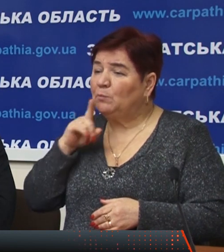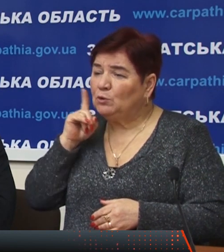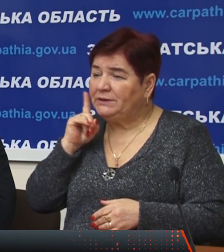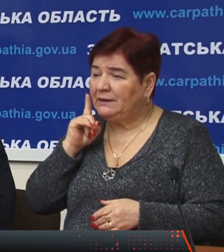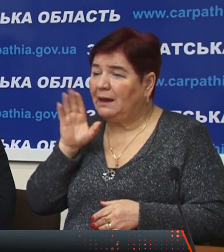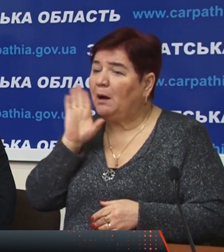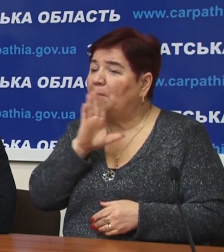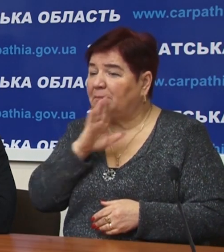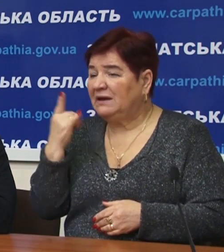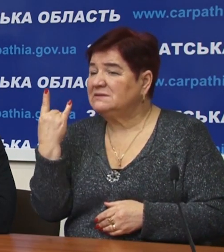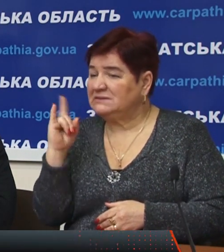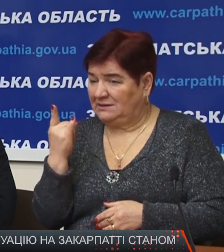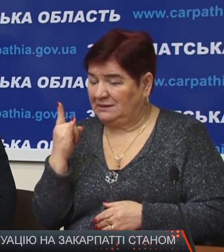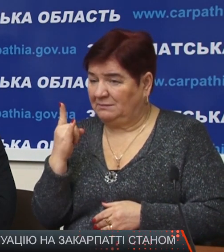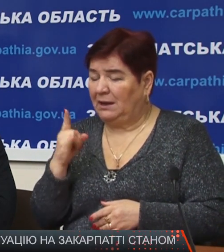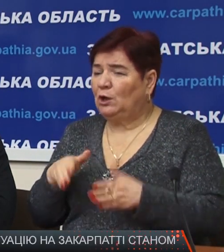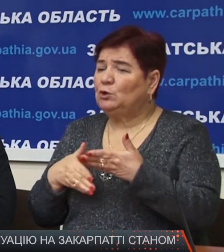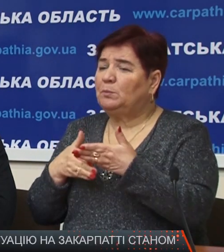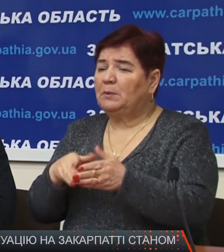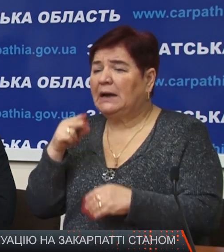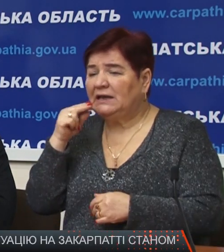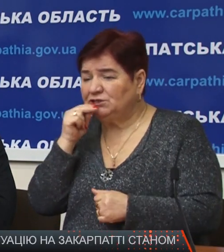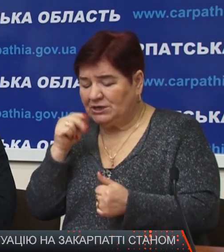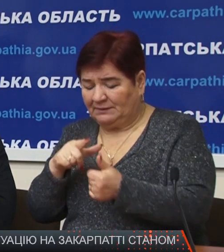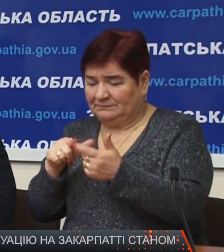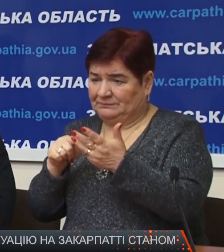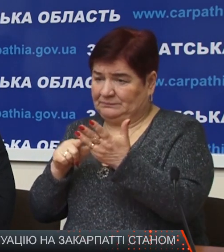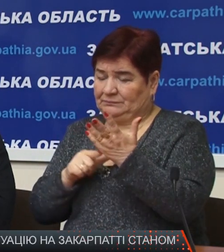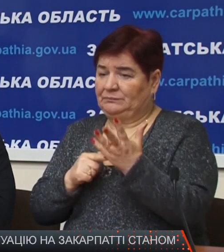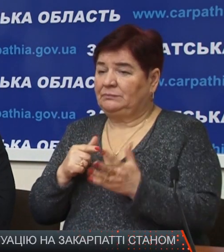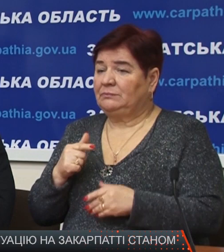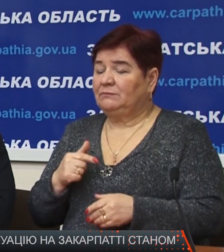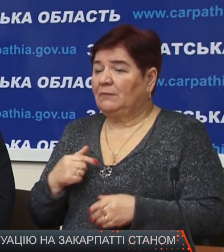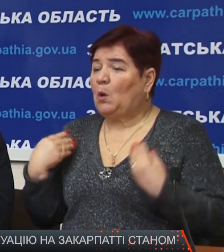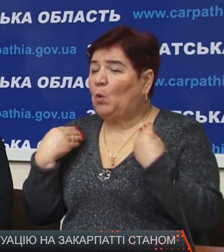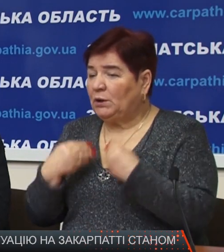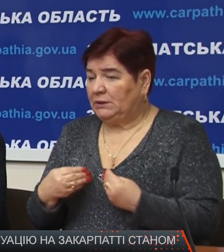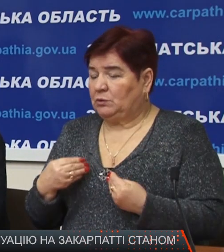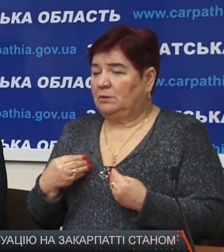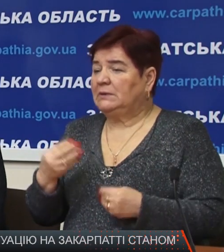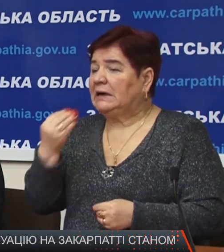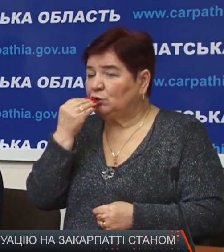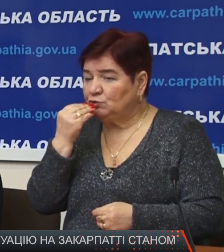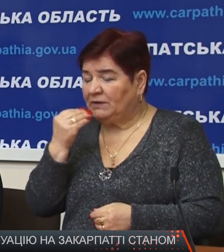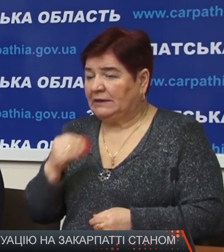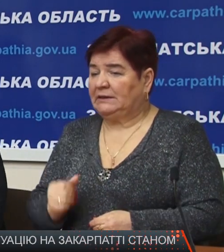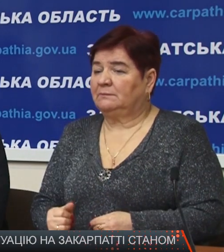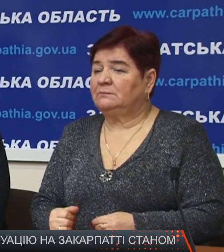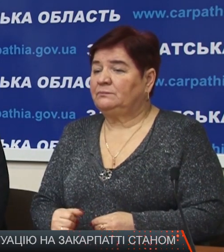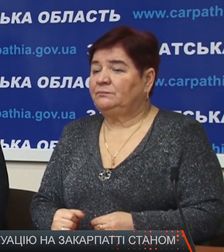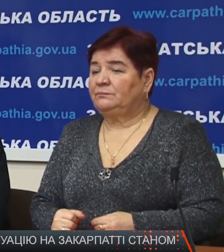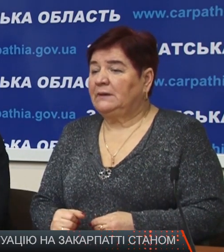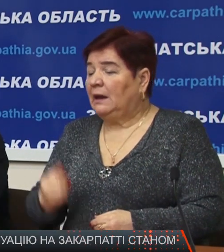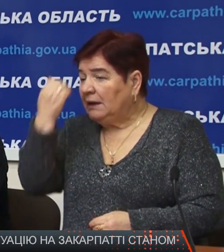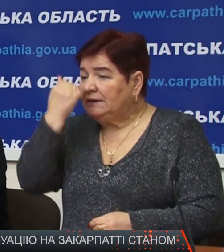мами з дітками, допомагали чай, допомагали там, значить, одягом, харчуванням.